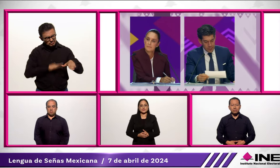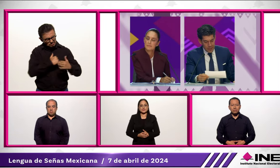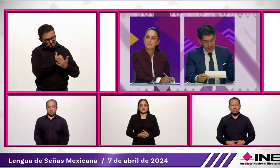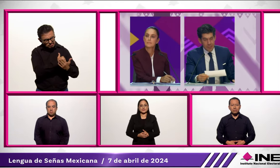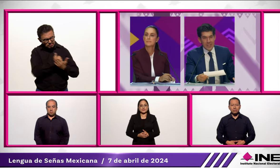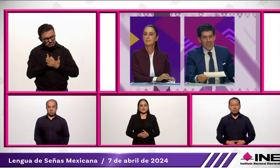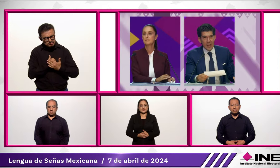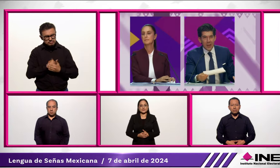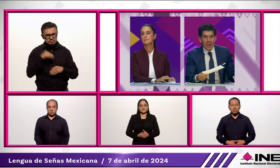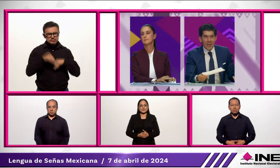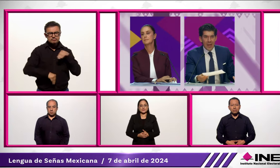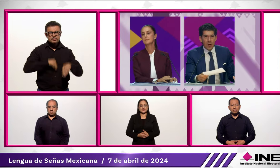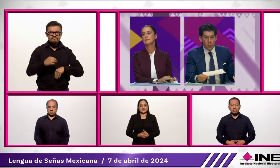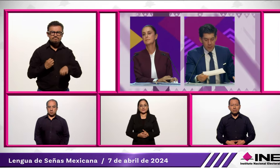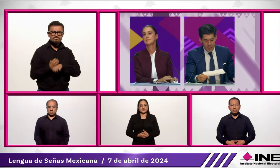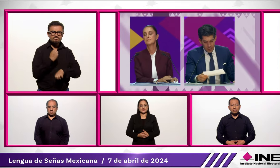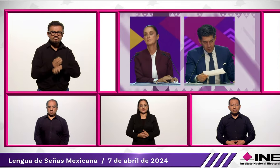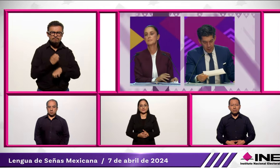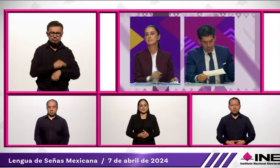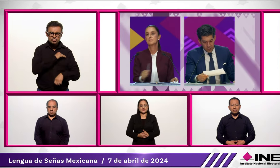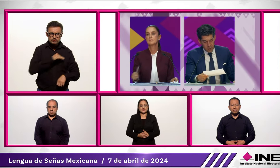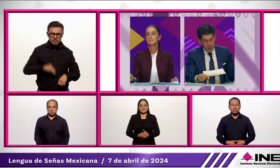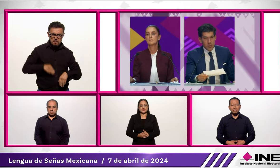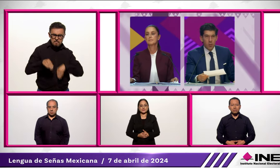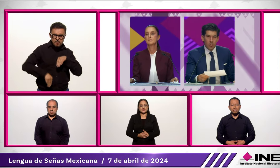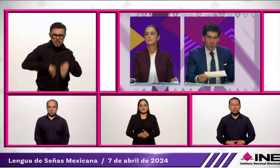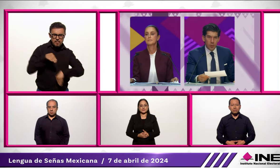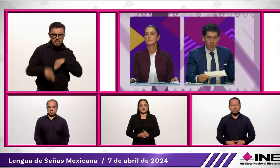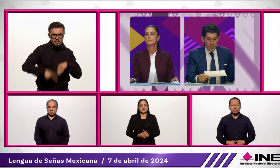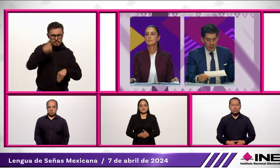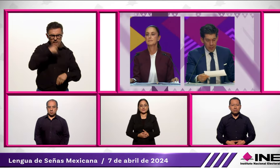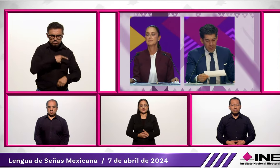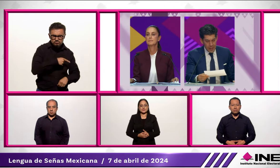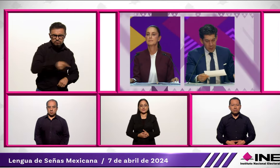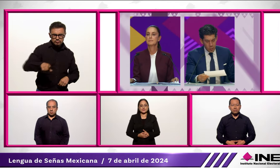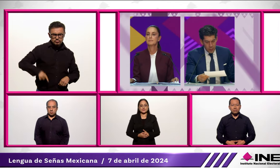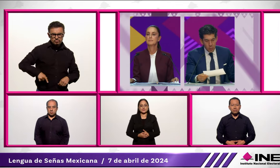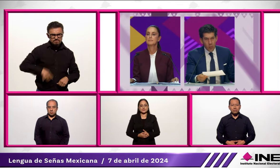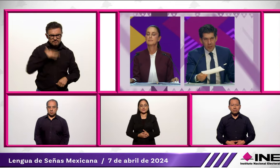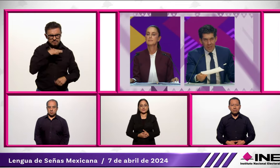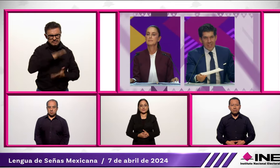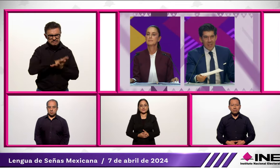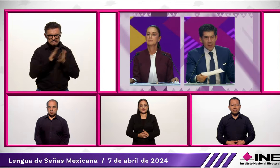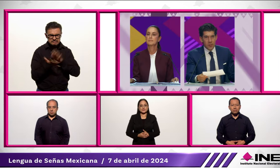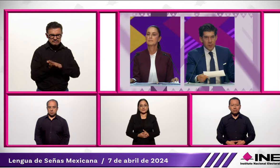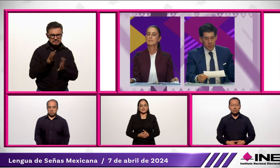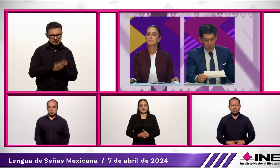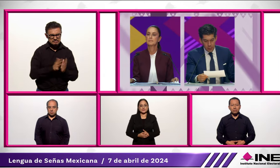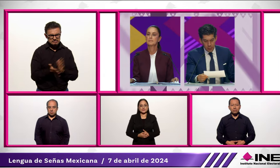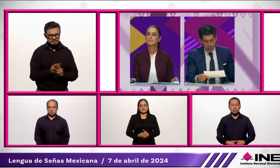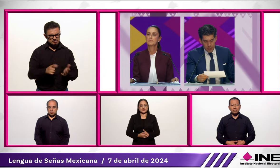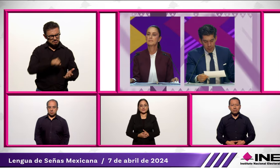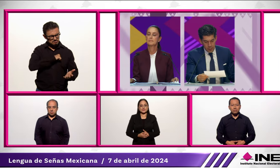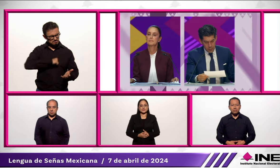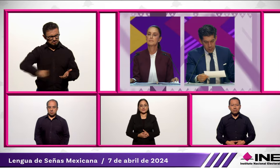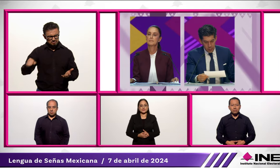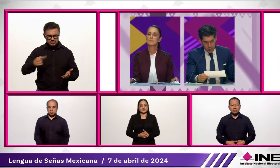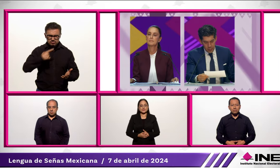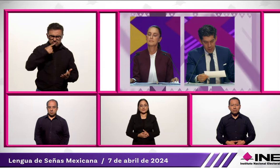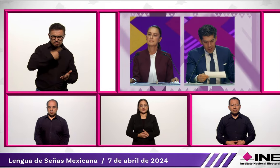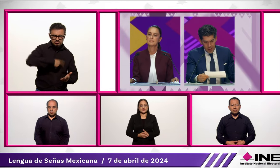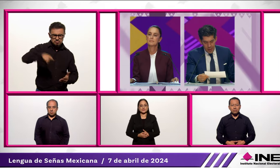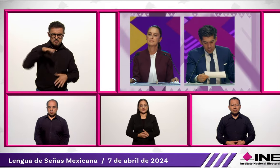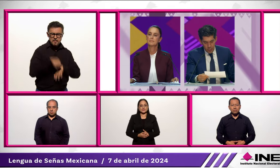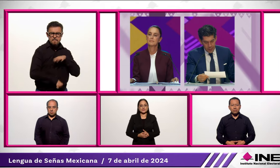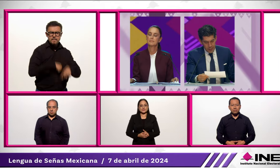instituciones municipales, a investigar y a enjuiciar a funcionarios corruptos y criminales. Tomando en cuenta ese caso exitoso, el de Guatemala, nos